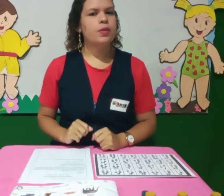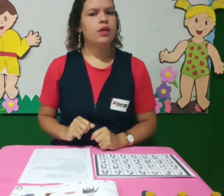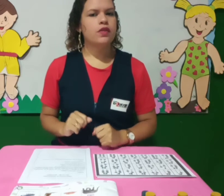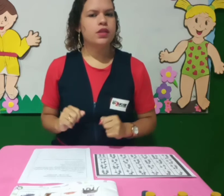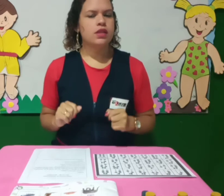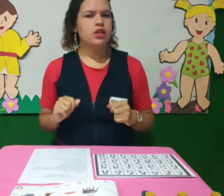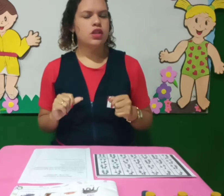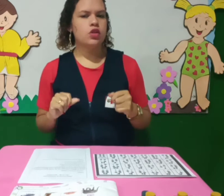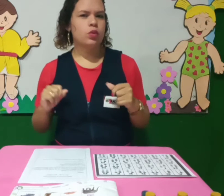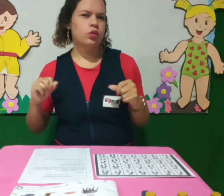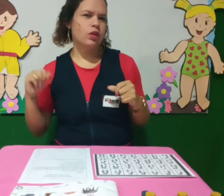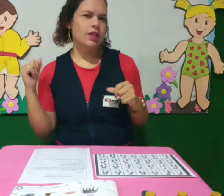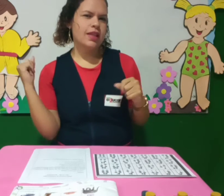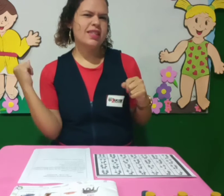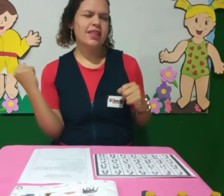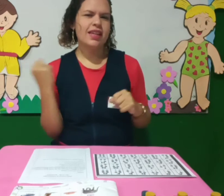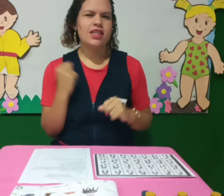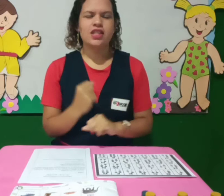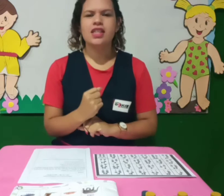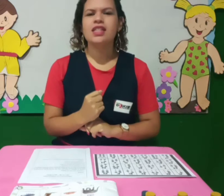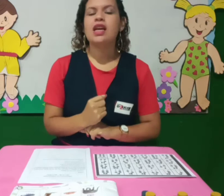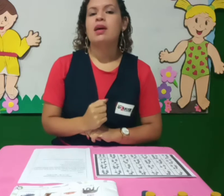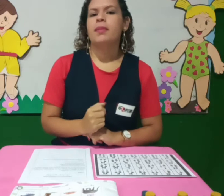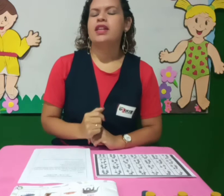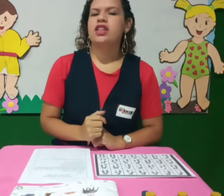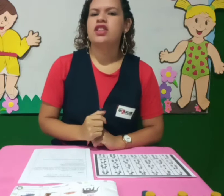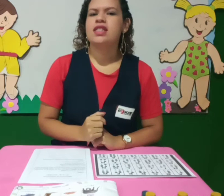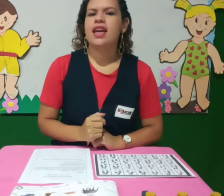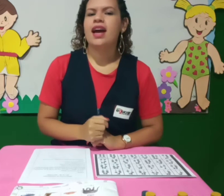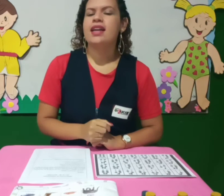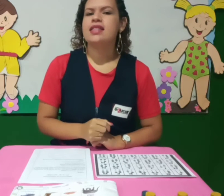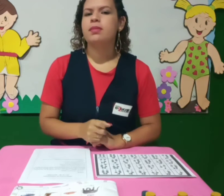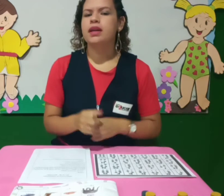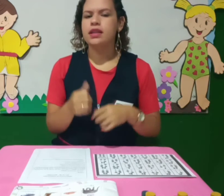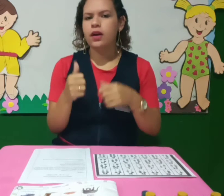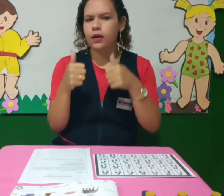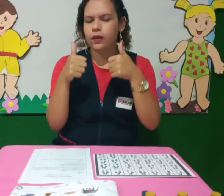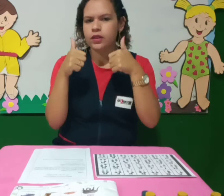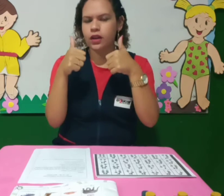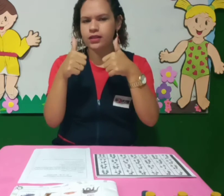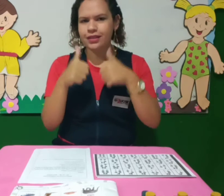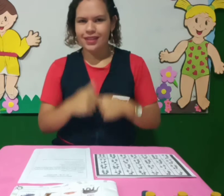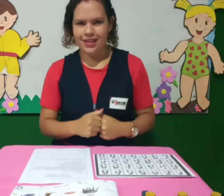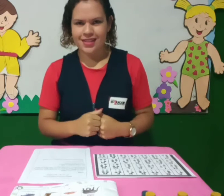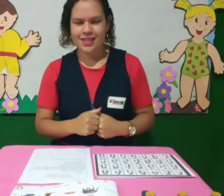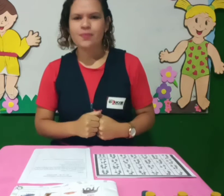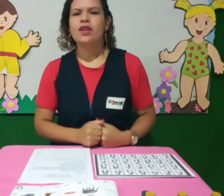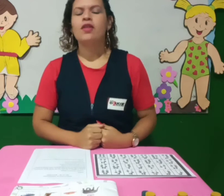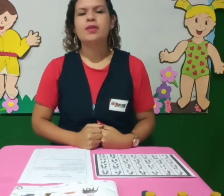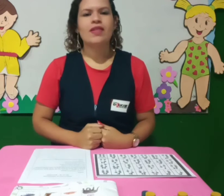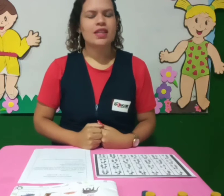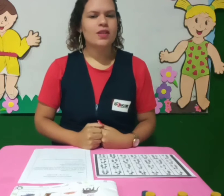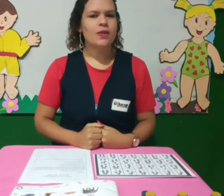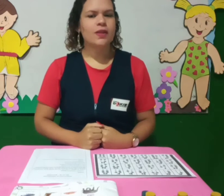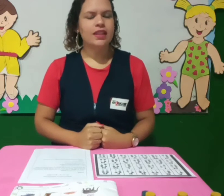espero que vocês estejam com todas as energias para a gente encerrar a semana, ó, nota 10. Vamos fazer a nossa acolhida?